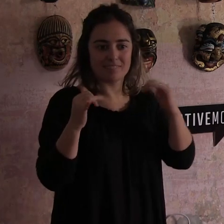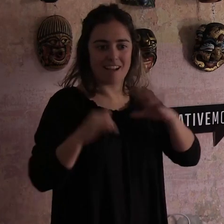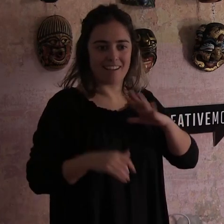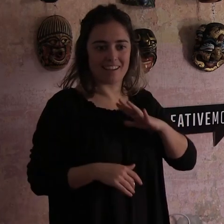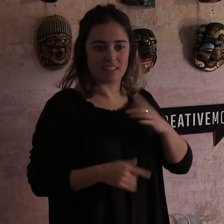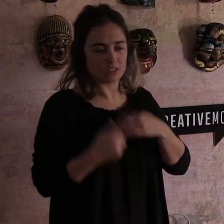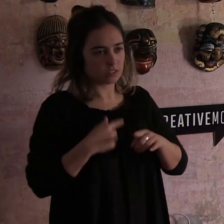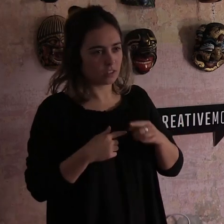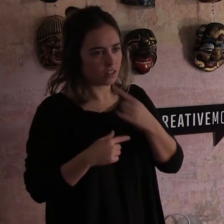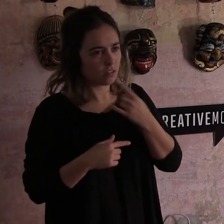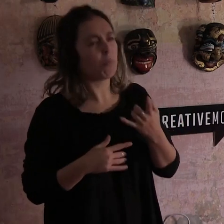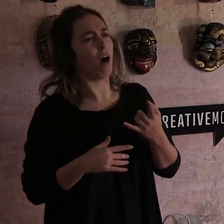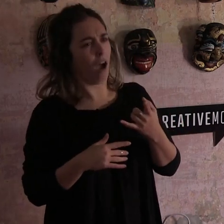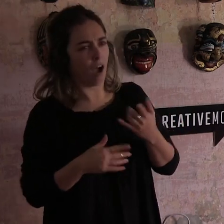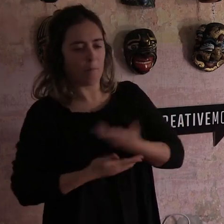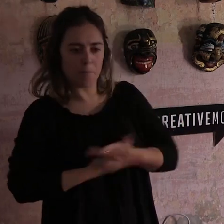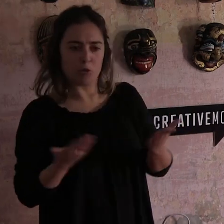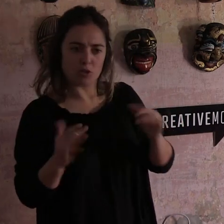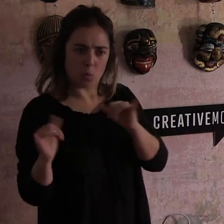se quedó como wow.